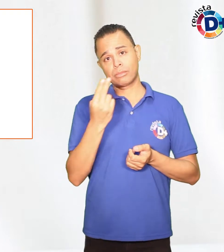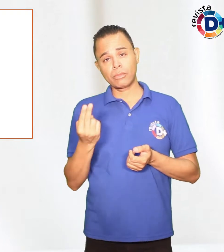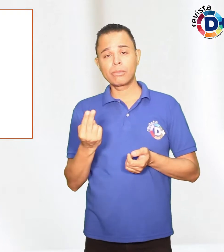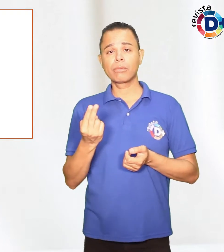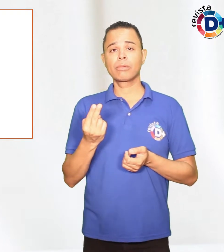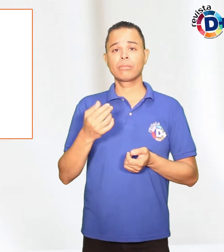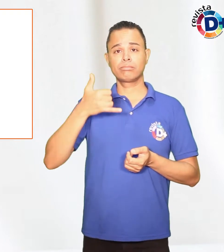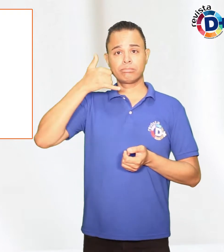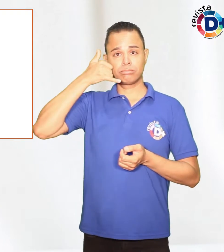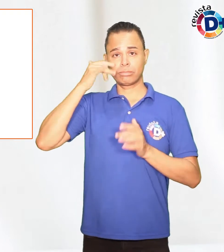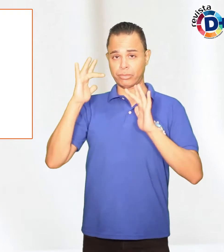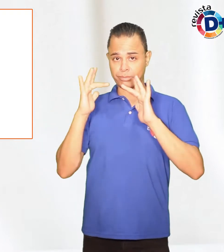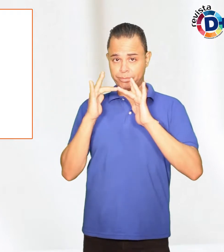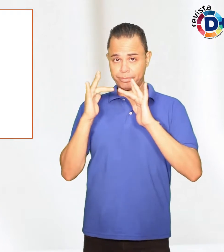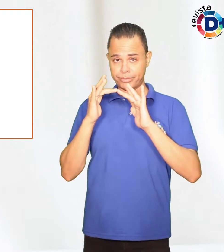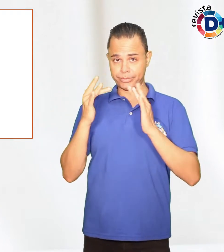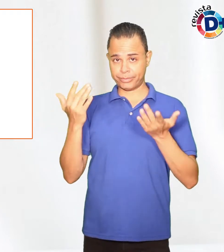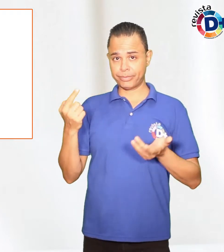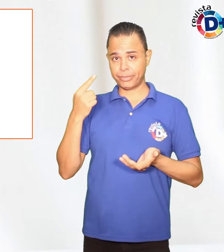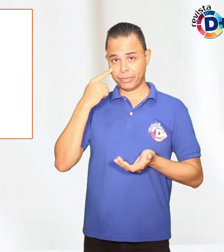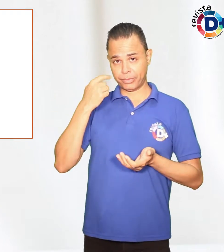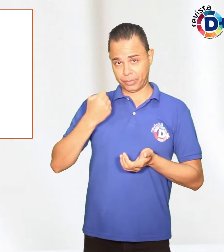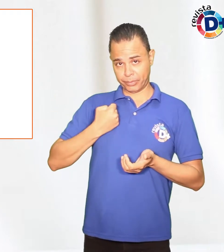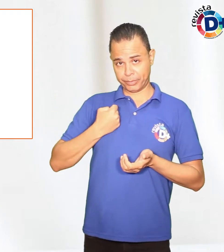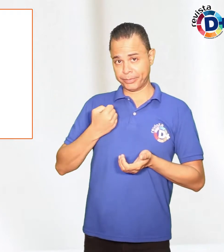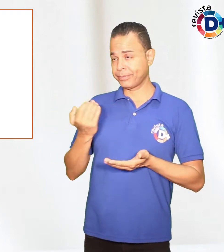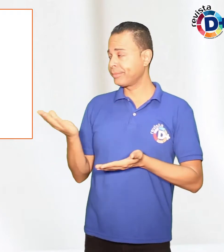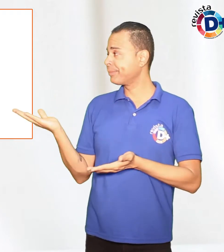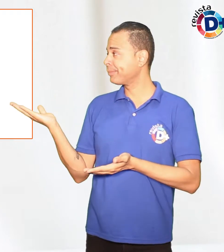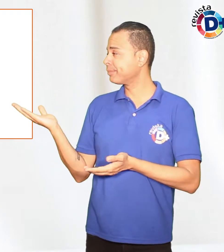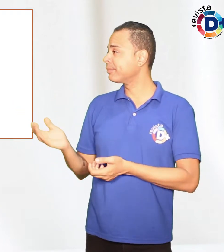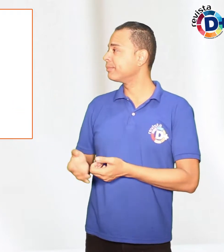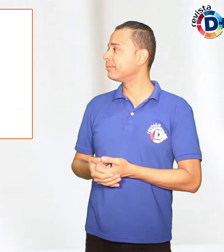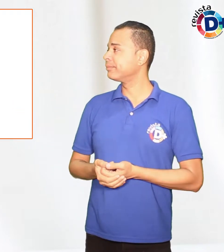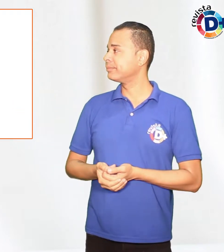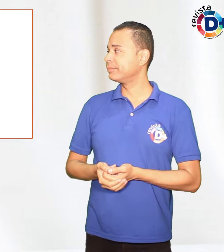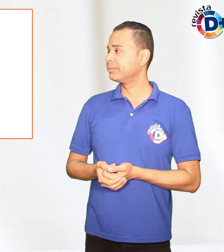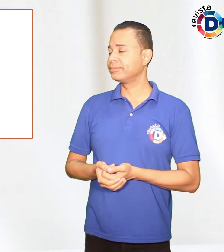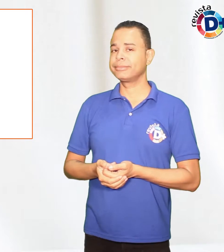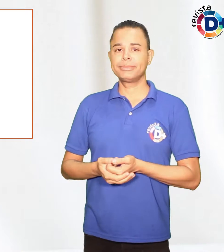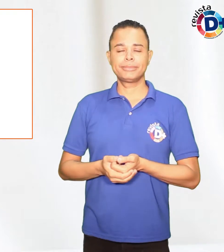telefone ddd 16 3351